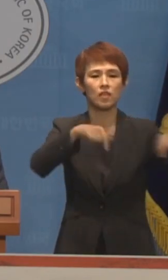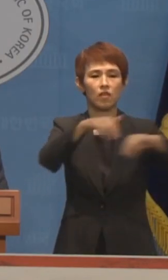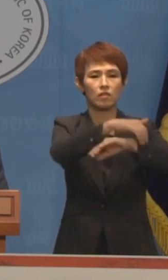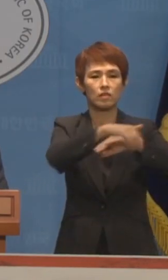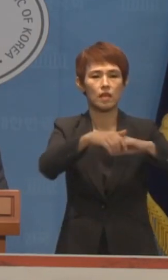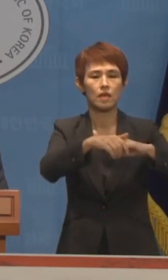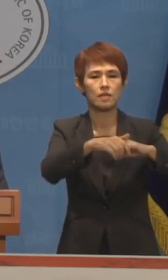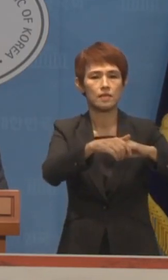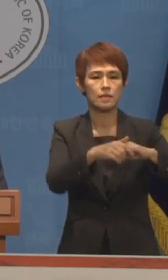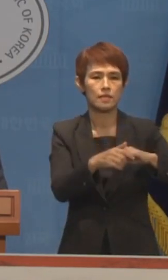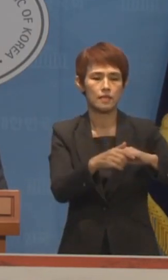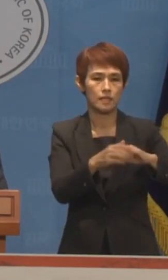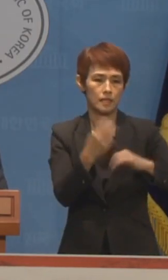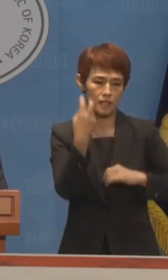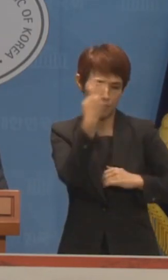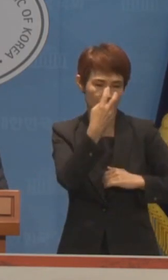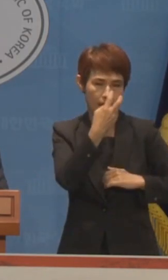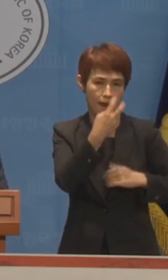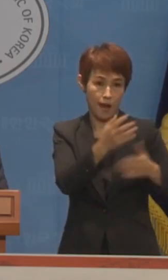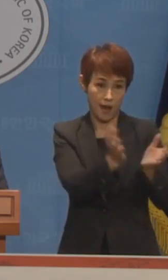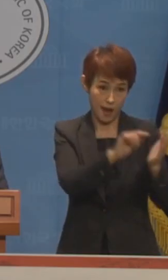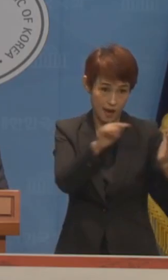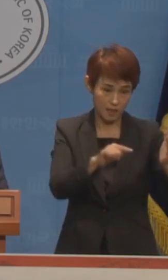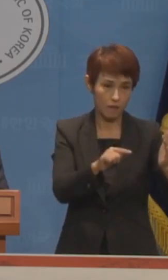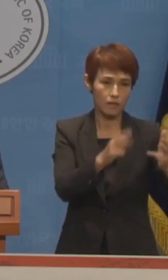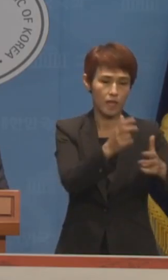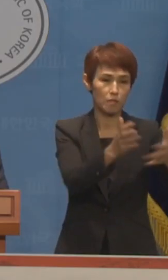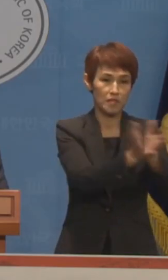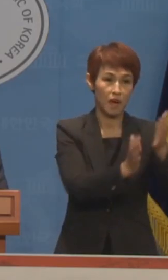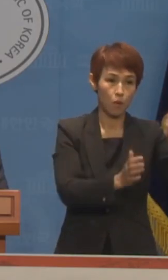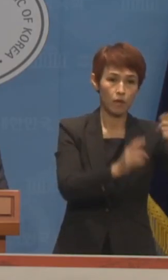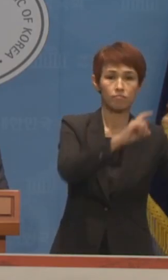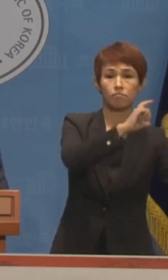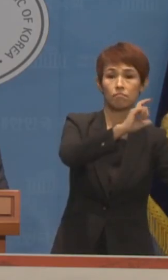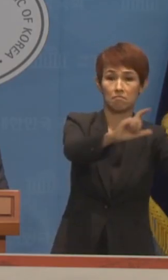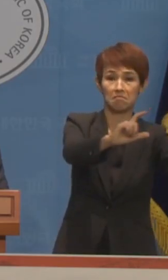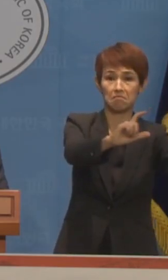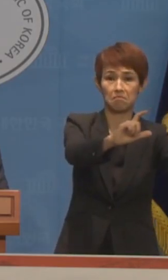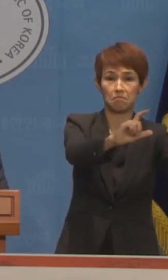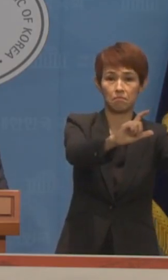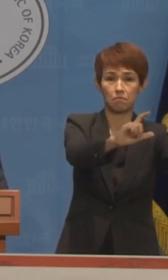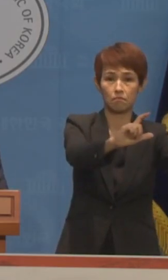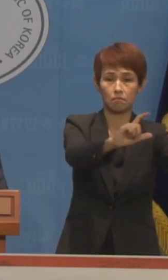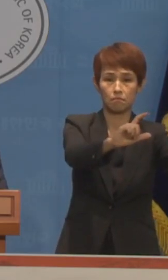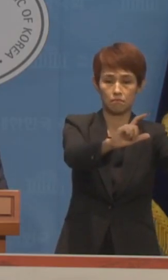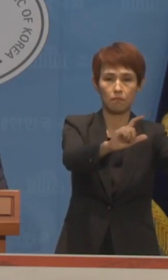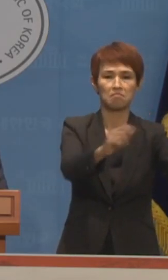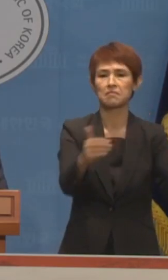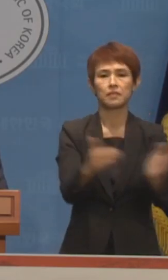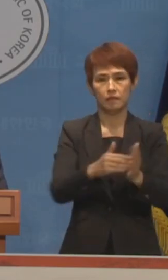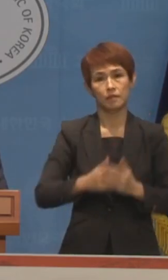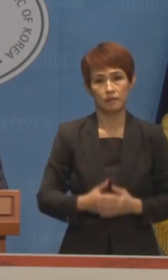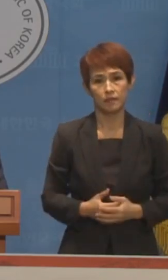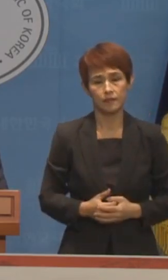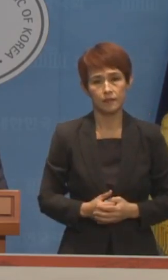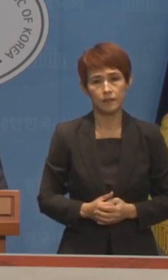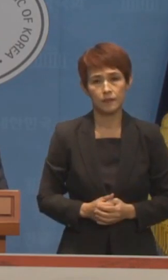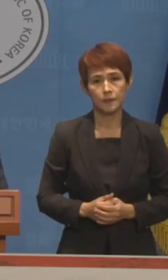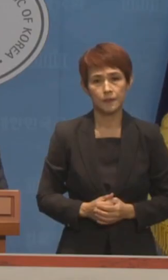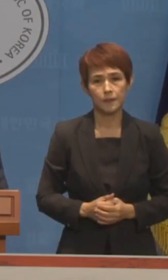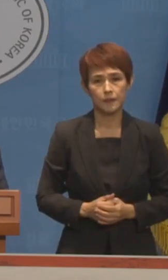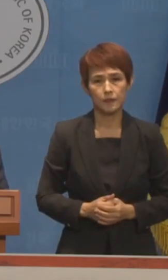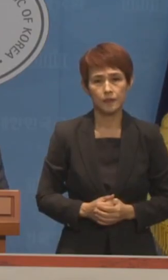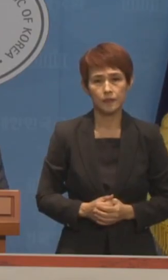전력정책심의회를 거쳐서 산업부 장관이 공고하면 법정계획으로